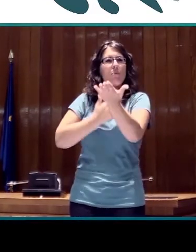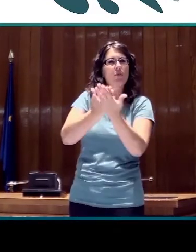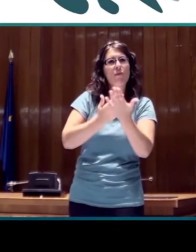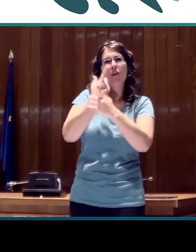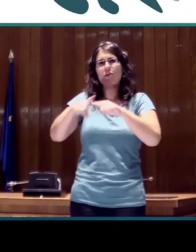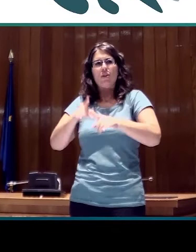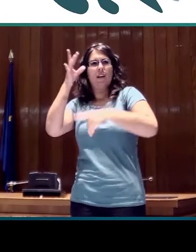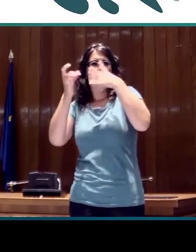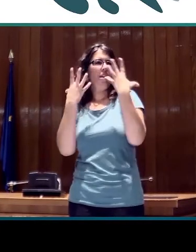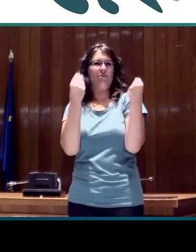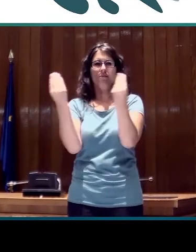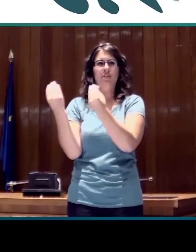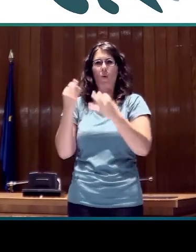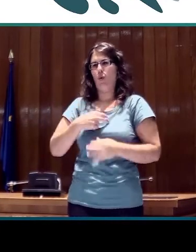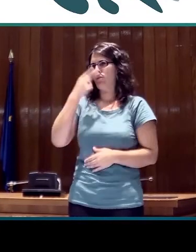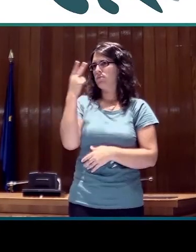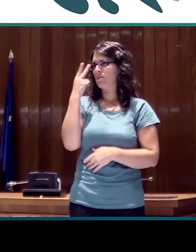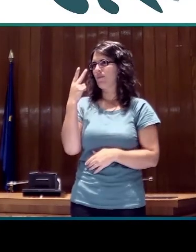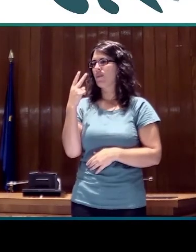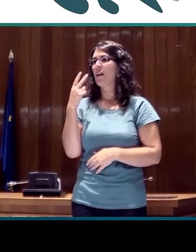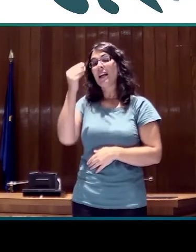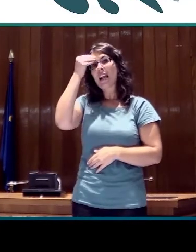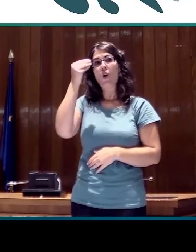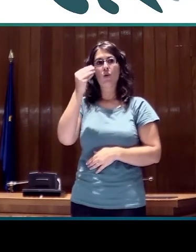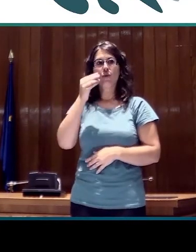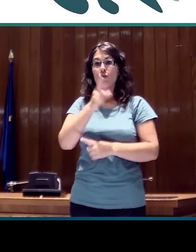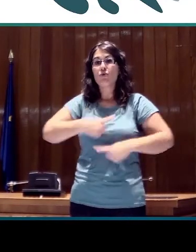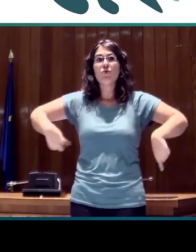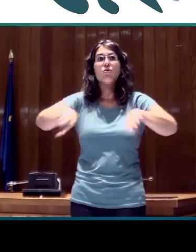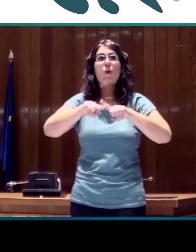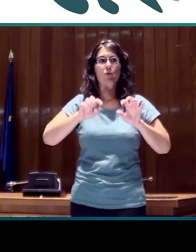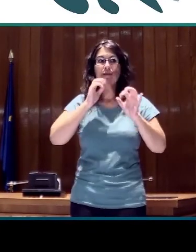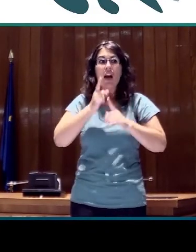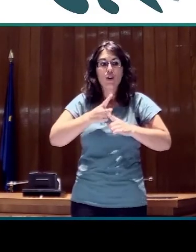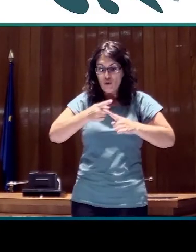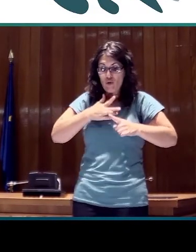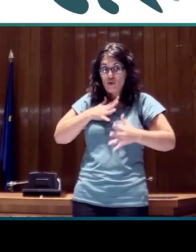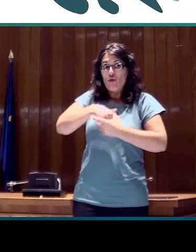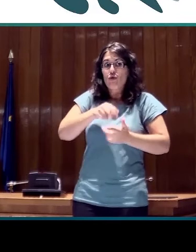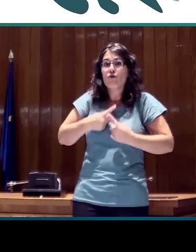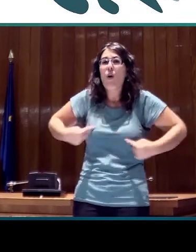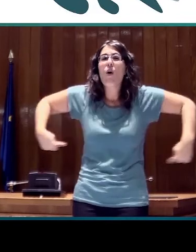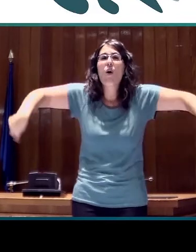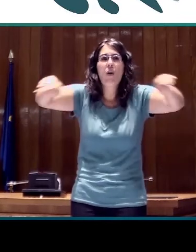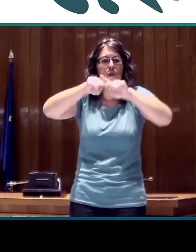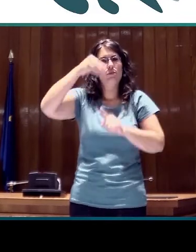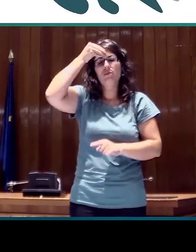que todos y cuando digo todos somos todos compartimos la idea de que la lengua de signos española es un elemento inclusivo